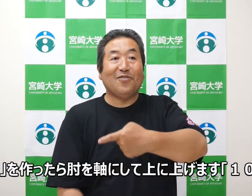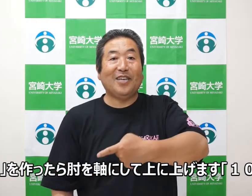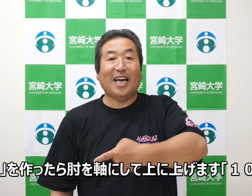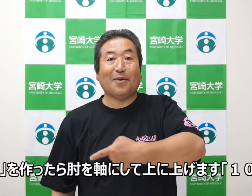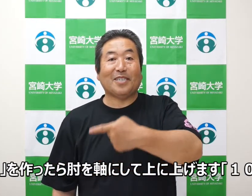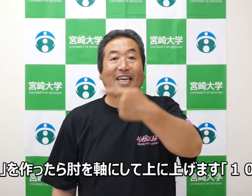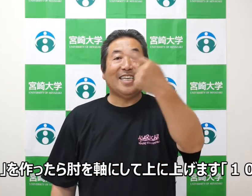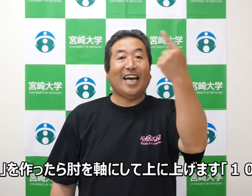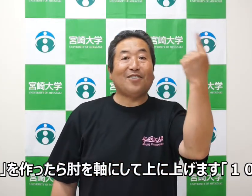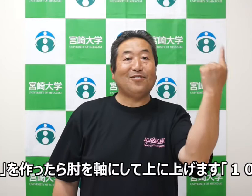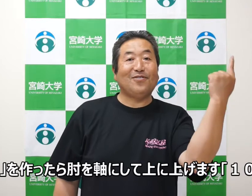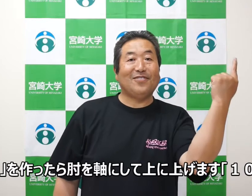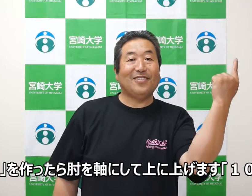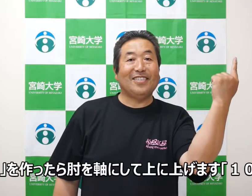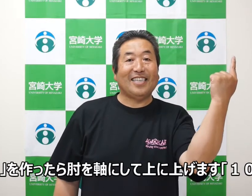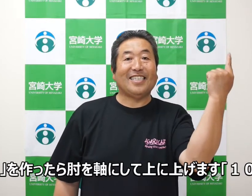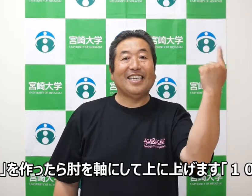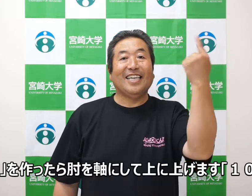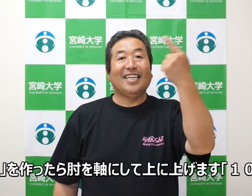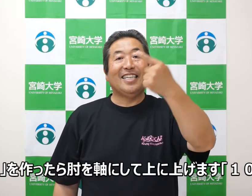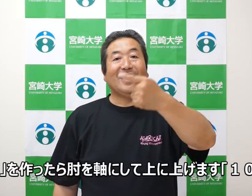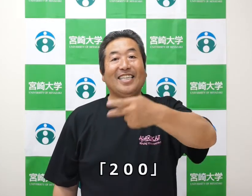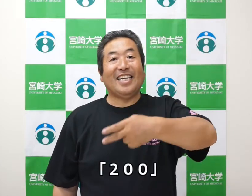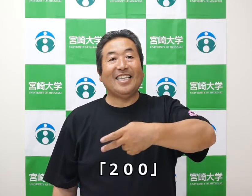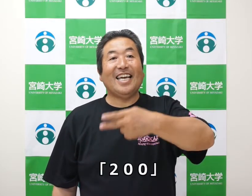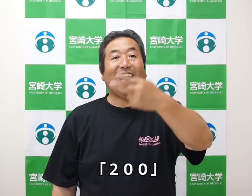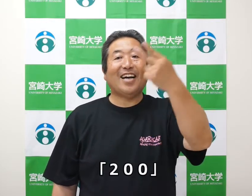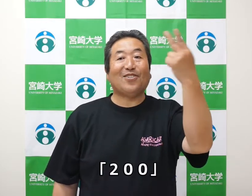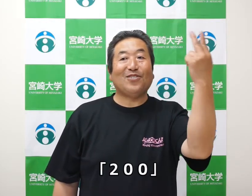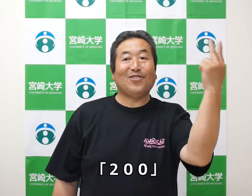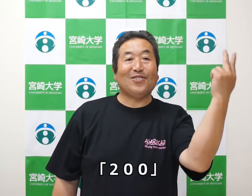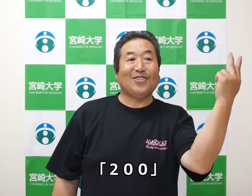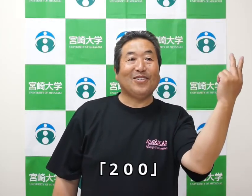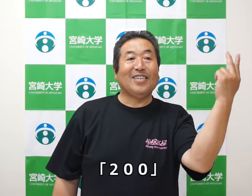に上げます。100です。200、